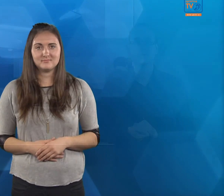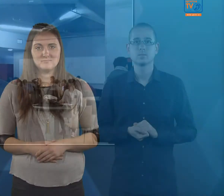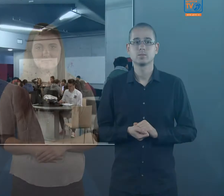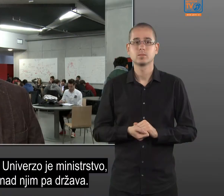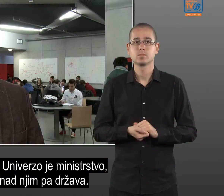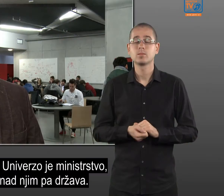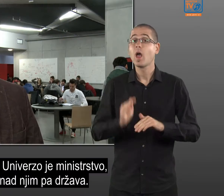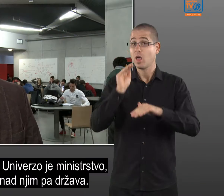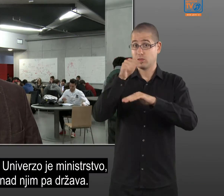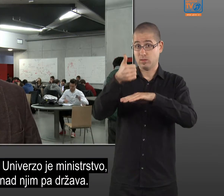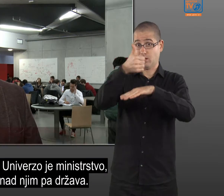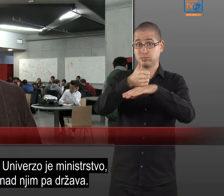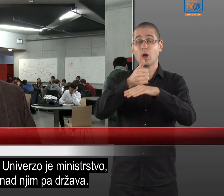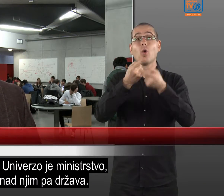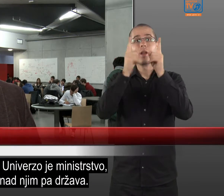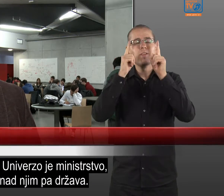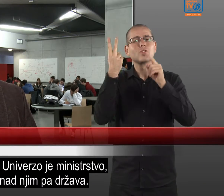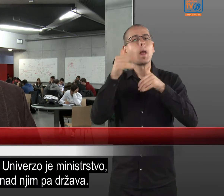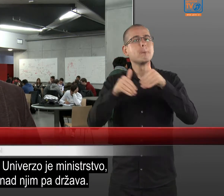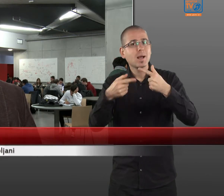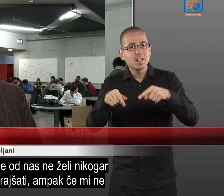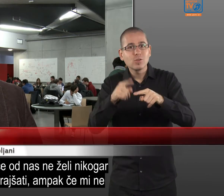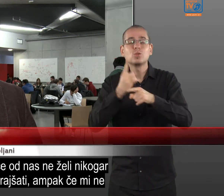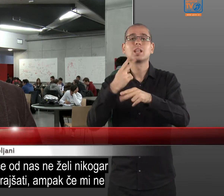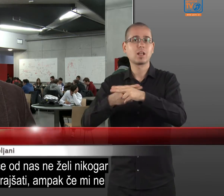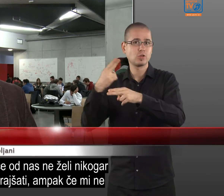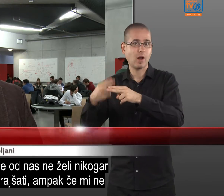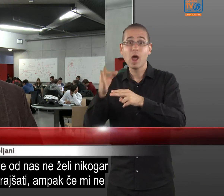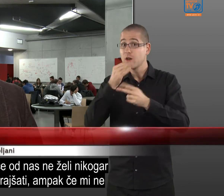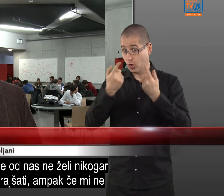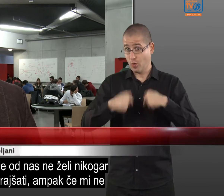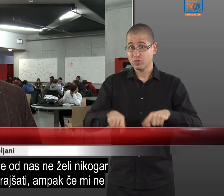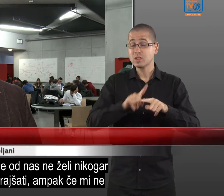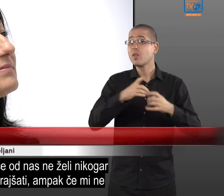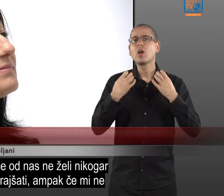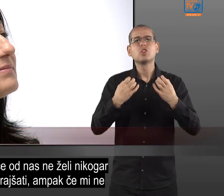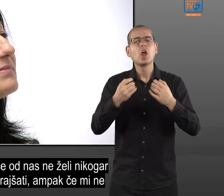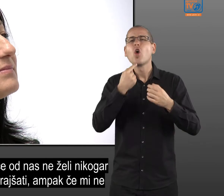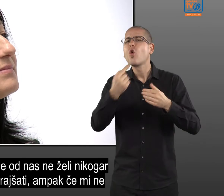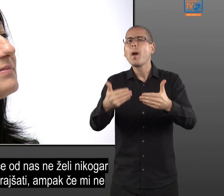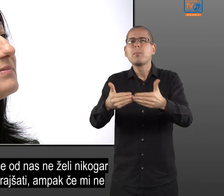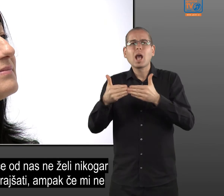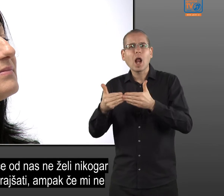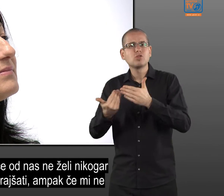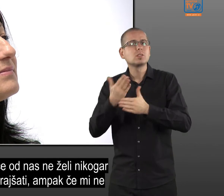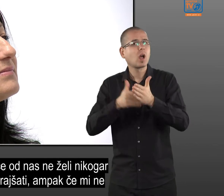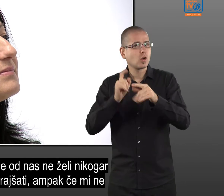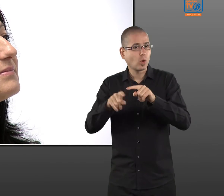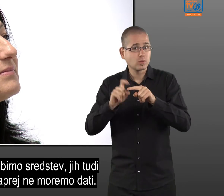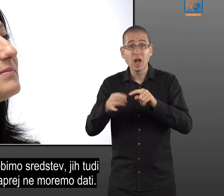Nad univerzo seveda ministrstvo in pa seveda država. Nihče od nas pravzaprav ne želi osebno koga prikrajšati za kakršnokoli stvar, če pa mi ne dobimo sredstev,